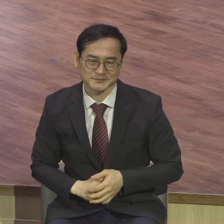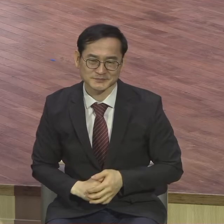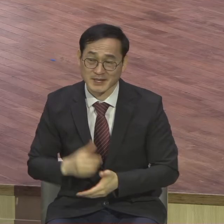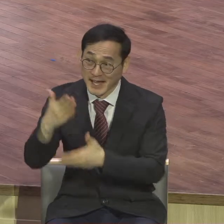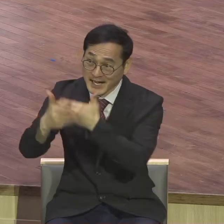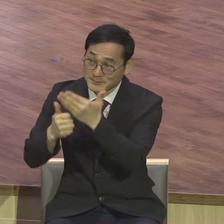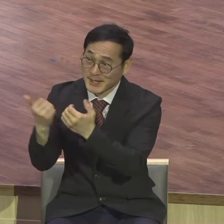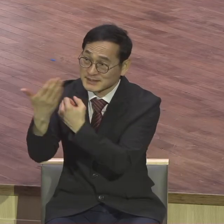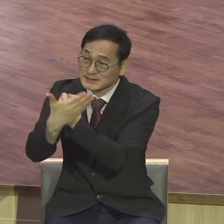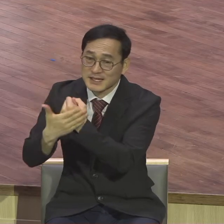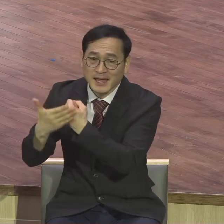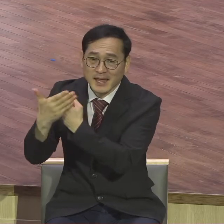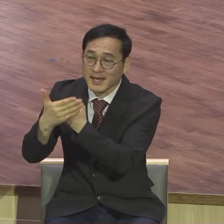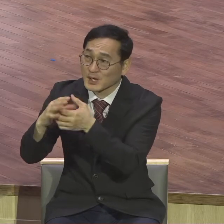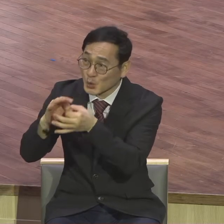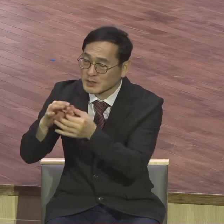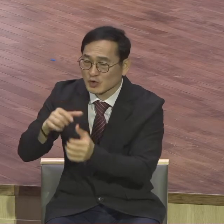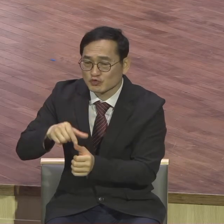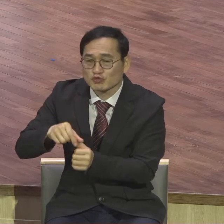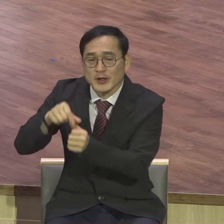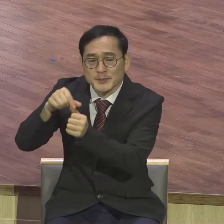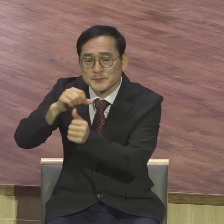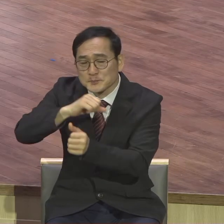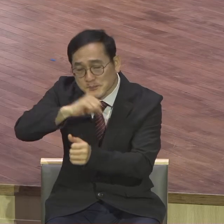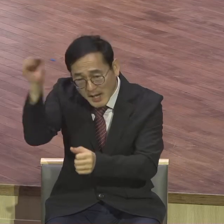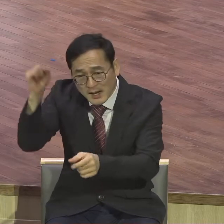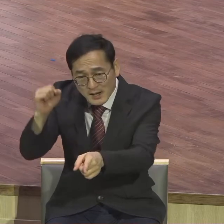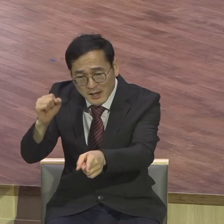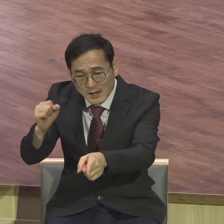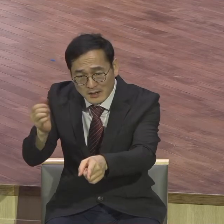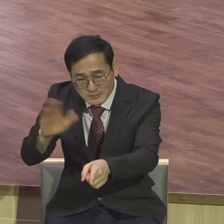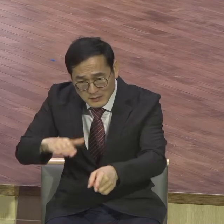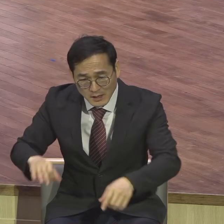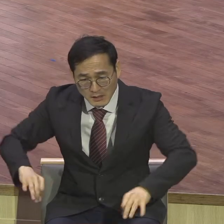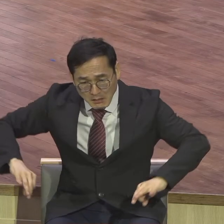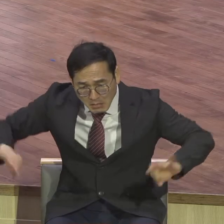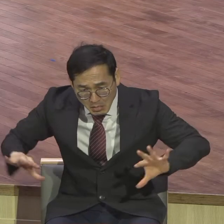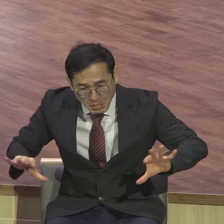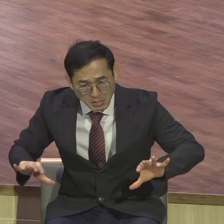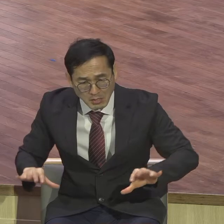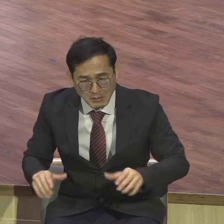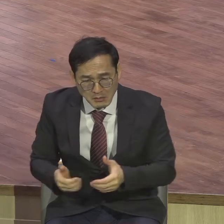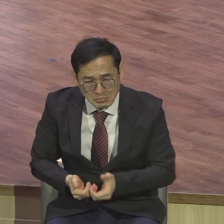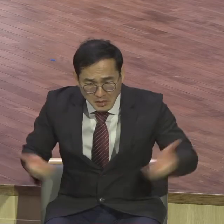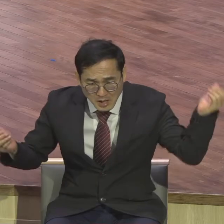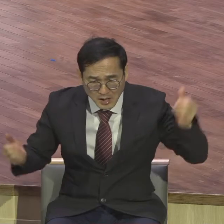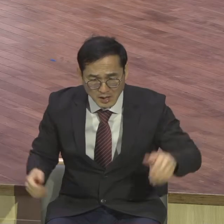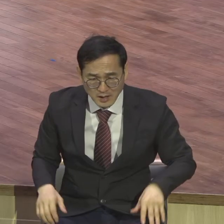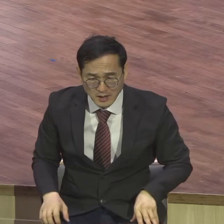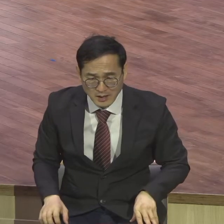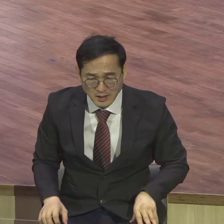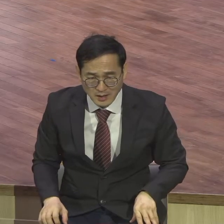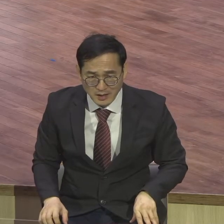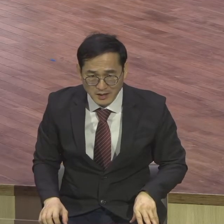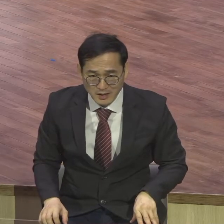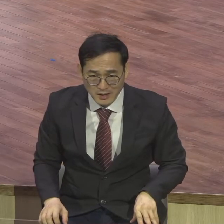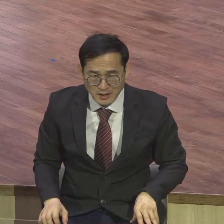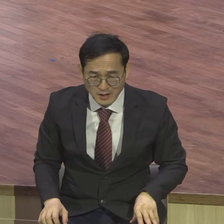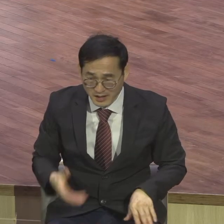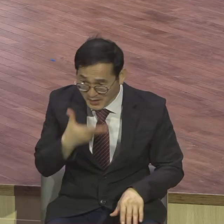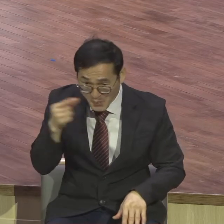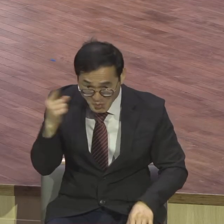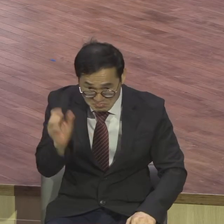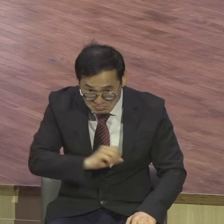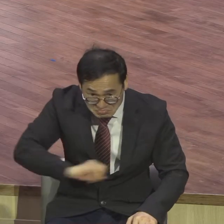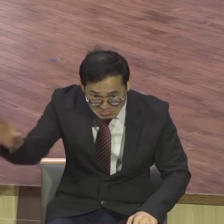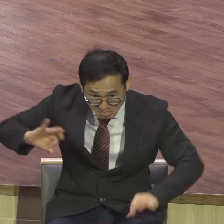하나님의 은혜로 말미암아 구원받은 너에게 어떻게 그렇게 급변해서 다른 복음을 쫓아가느냐. 복음은